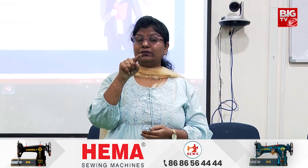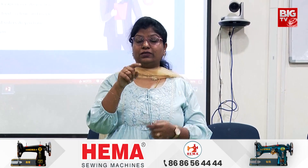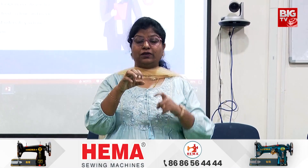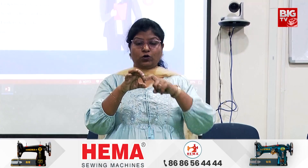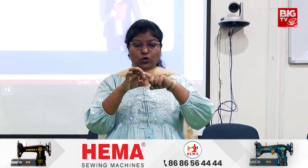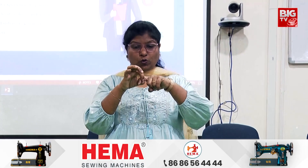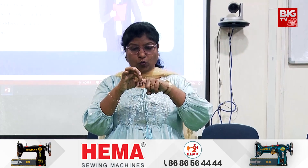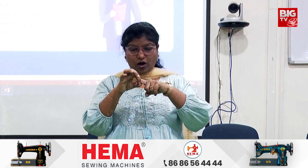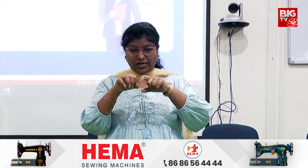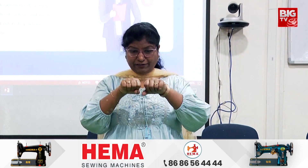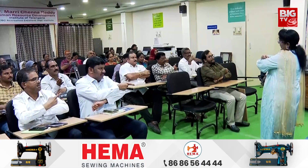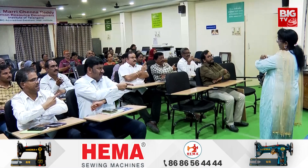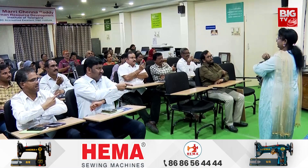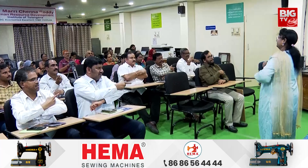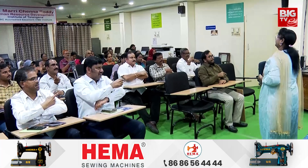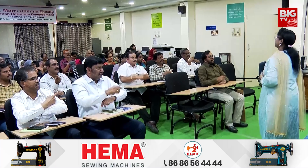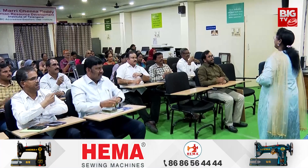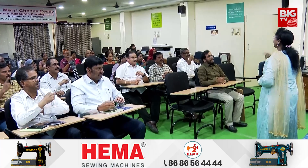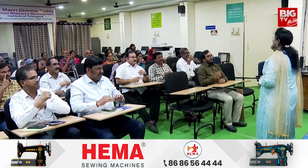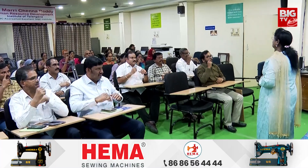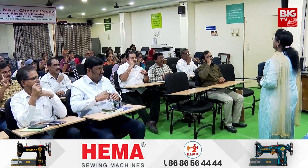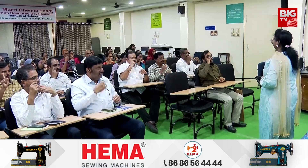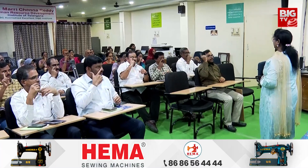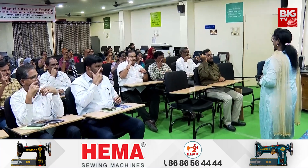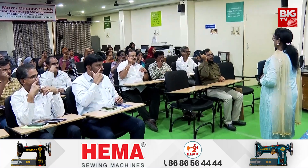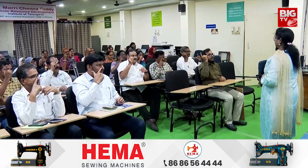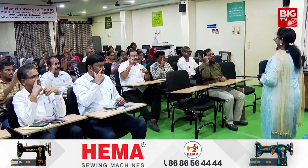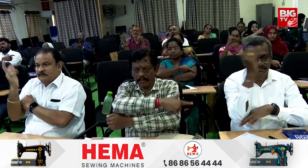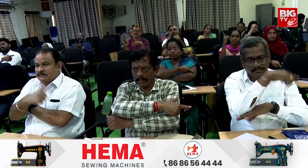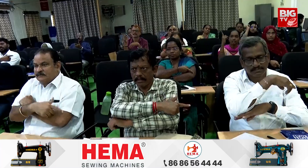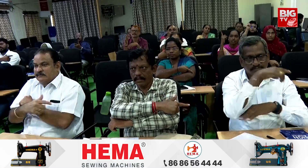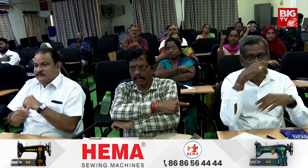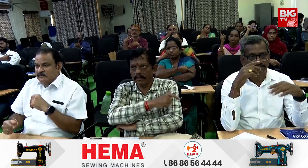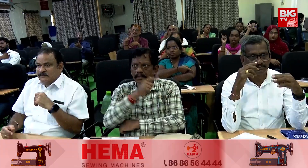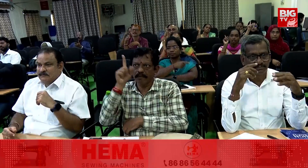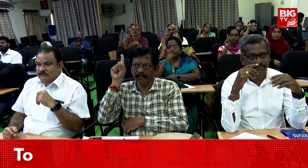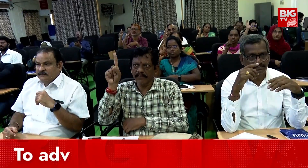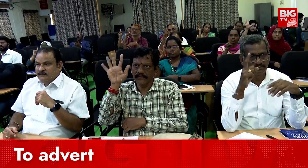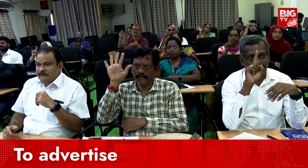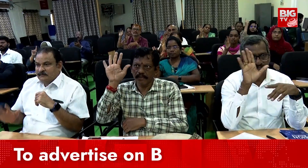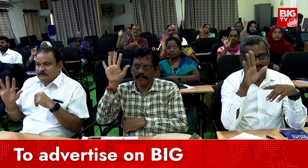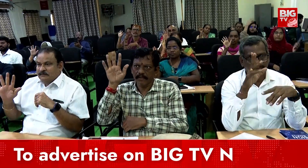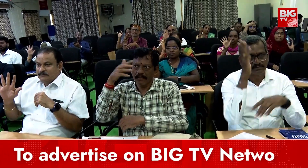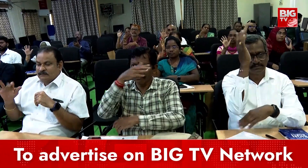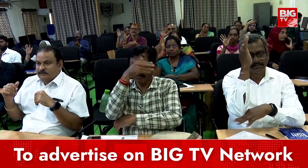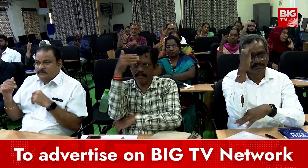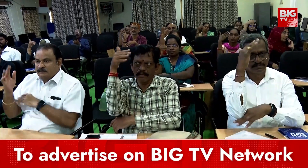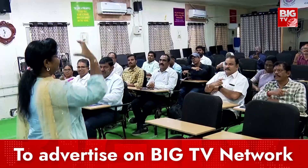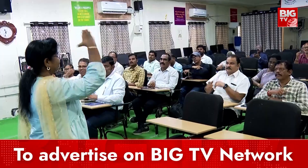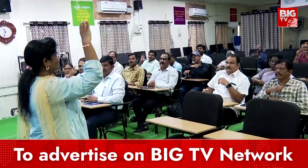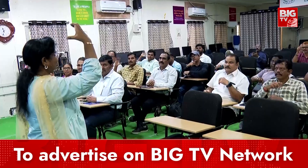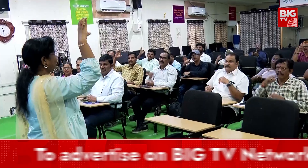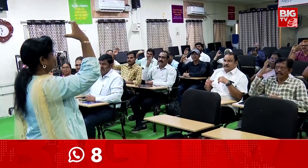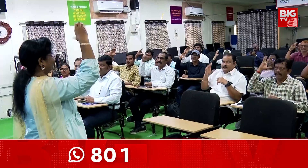శైలజ, మరికొంతమంది ట్రైనర్లు వచ్చి కలెక్టరేట్ లోని అధికారులకు దాదాపు వారం పాటు ఇండియన్ సైన్ లాంగ్వేజ్ లో శిక్షణ ఇప్పించారు. ఇండియన్